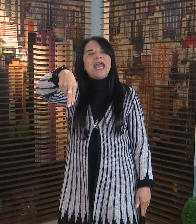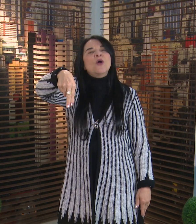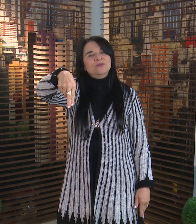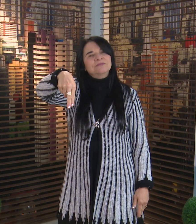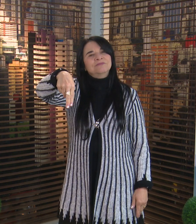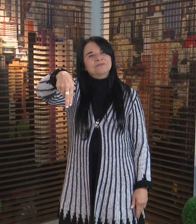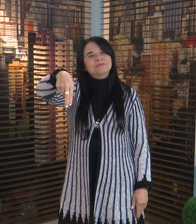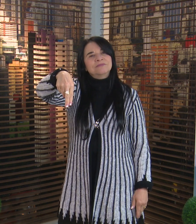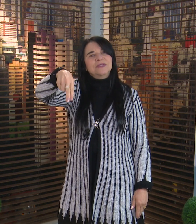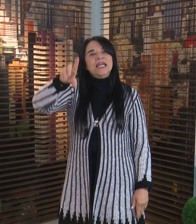Daniel.